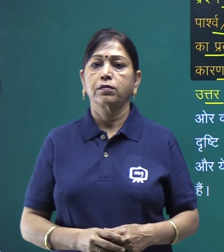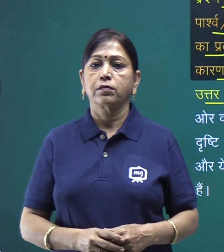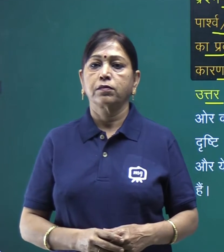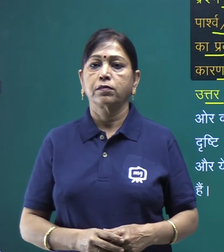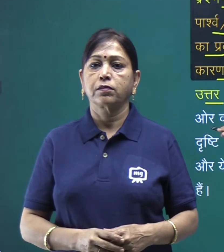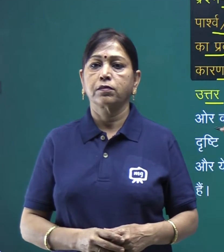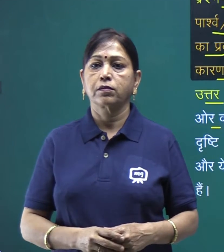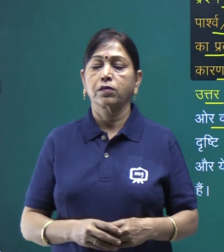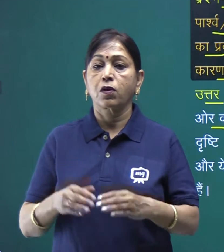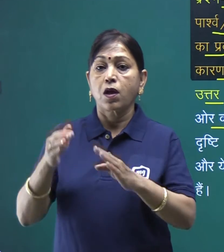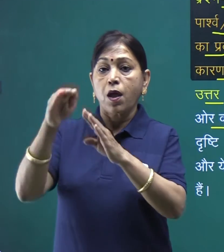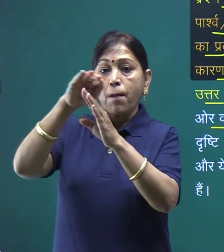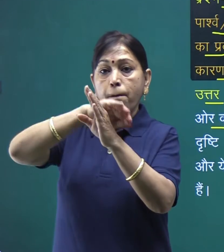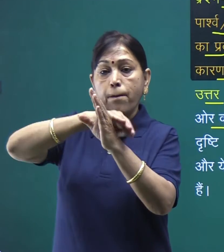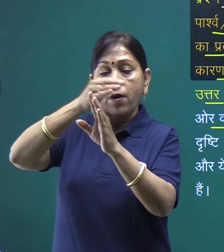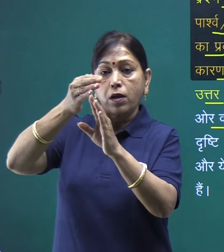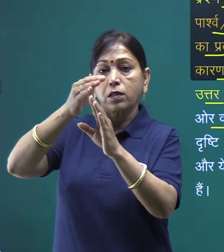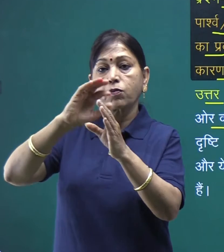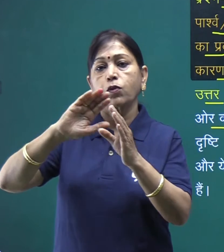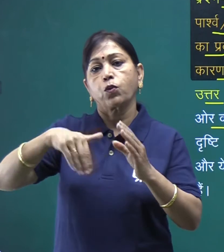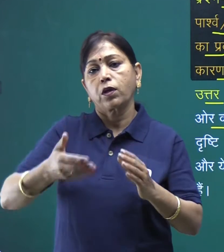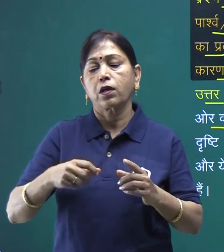बाहर की ओर विकृत होने के कारण